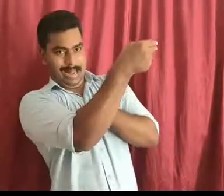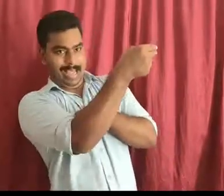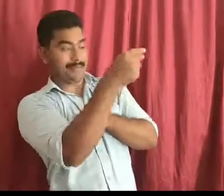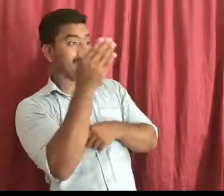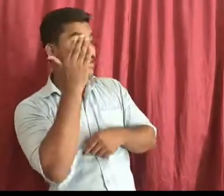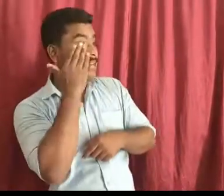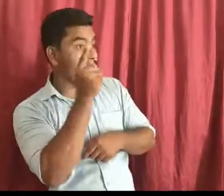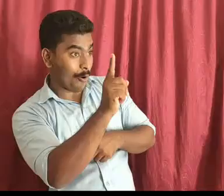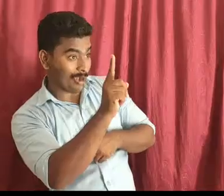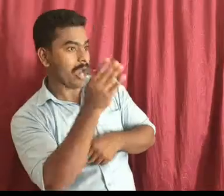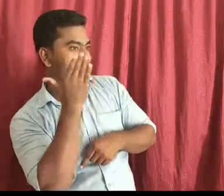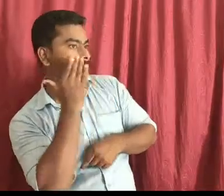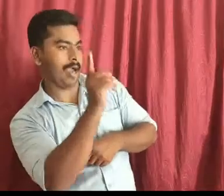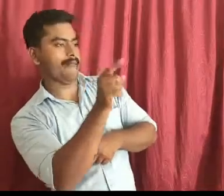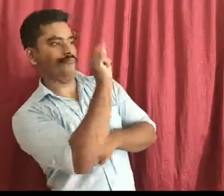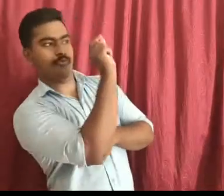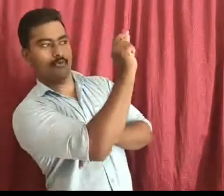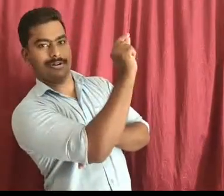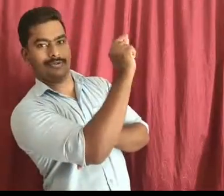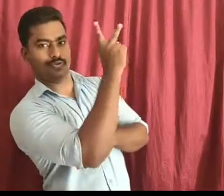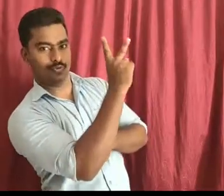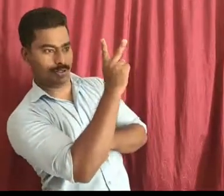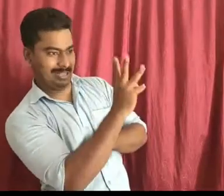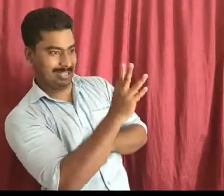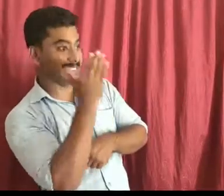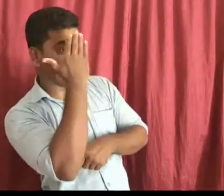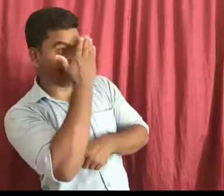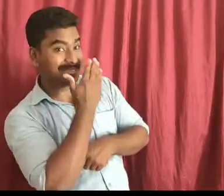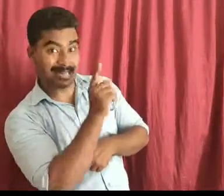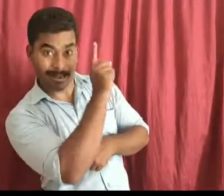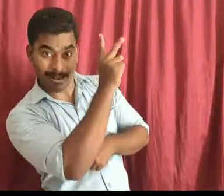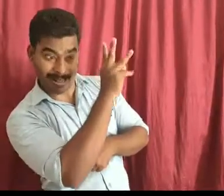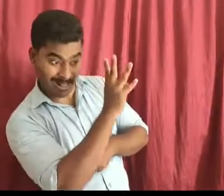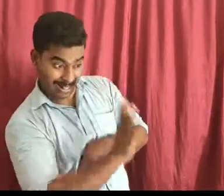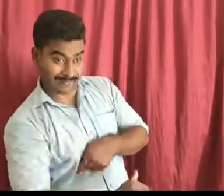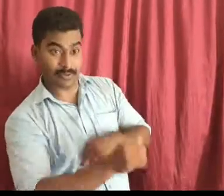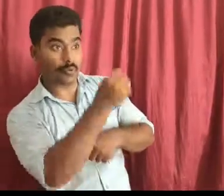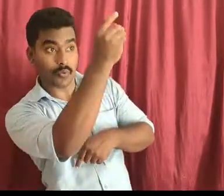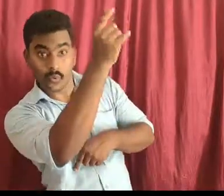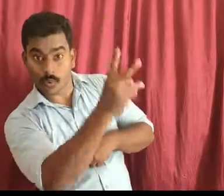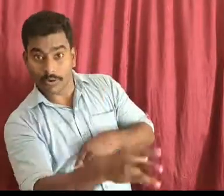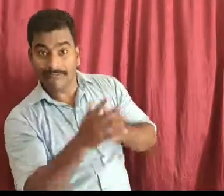ഏറ്റവും കുറച്ച് ബ്ലാക്ക് മാർക്ക് കിട്ടുന്നയാൾ വിജയിയാകും.